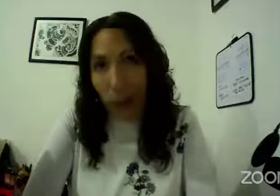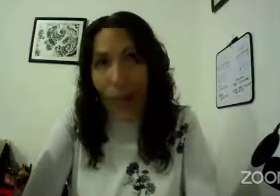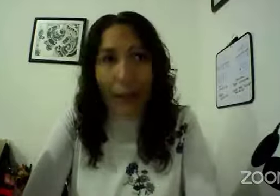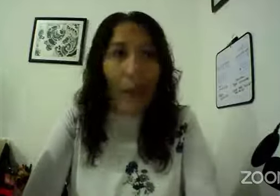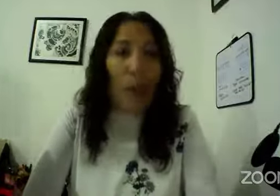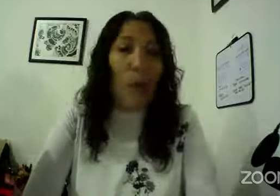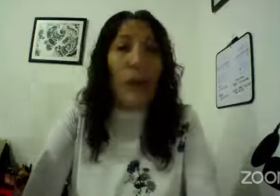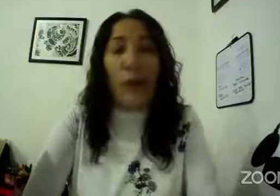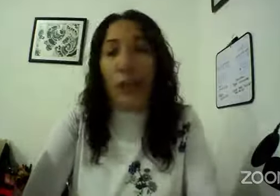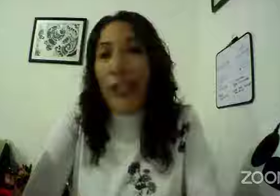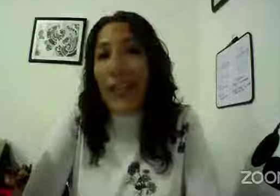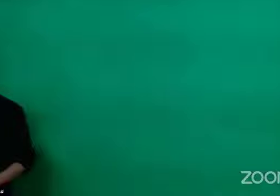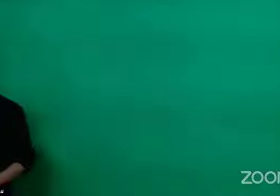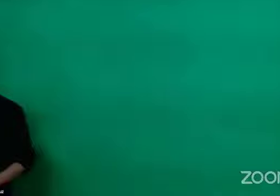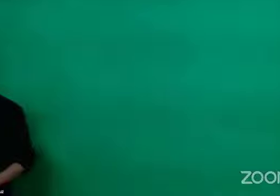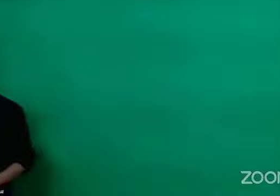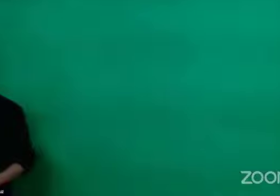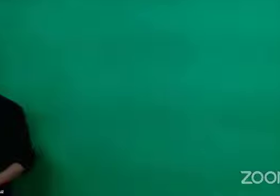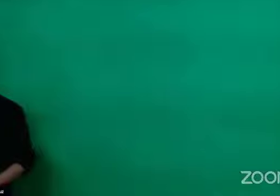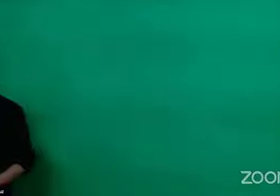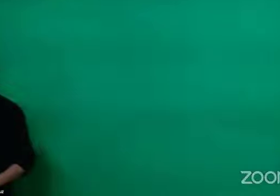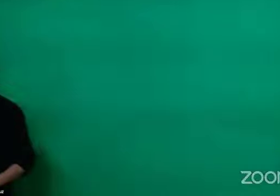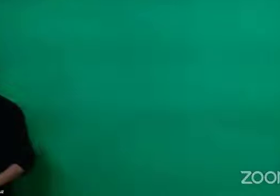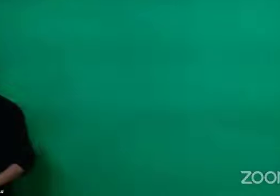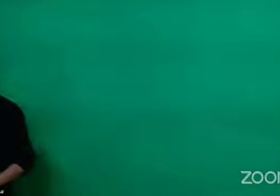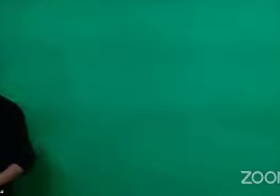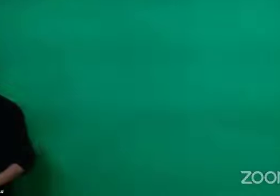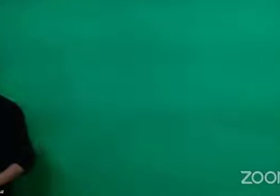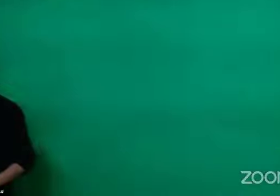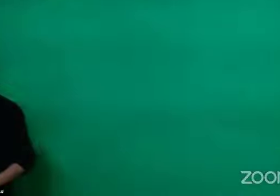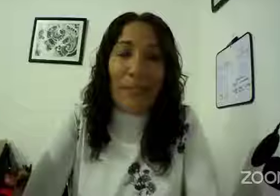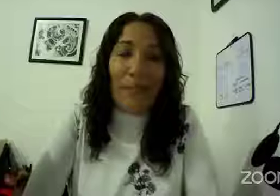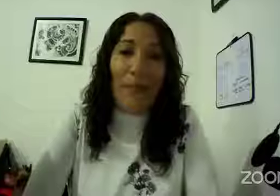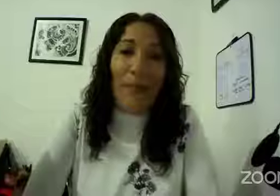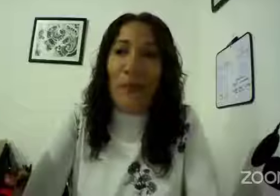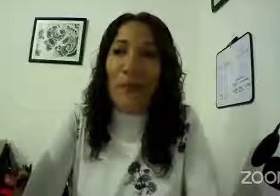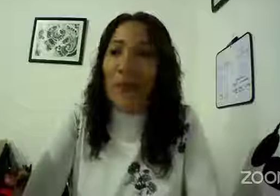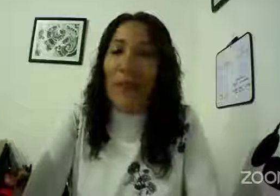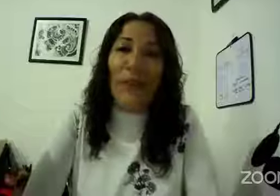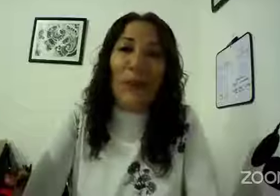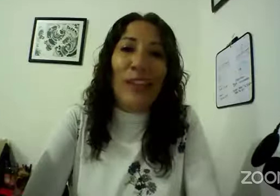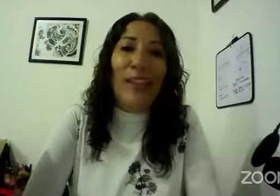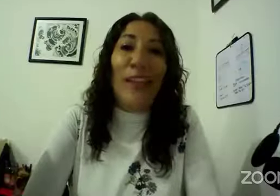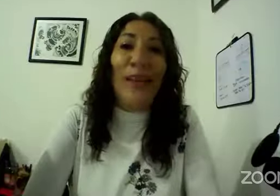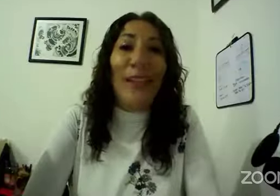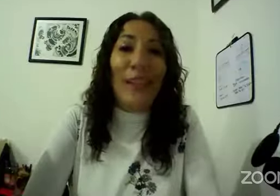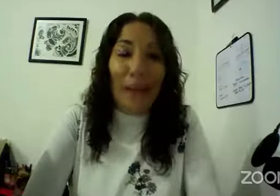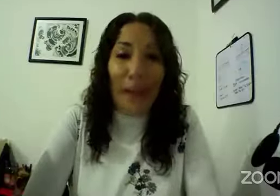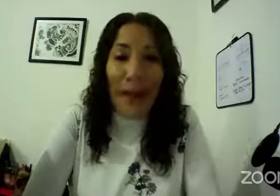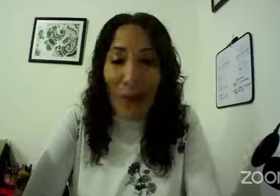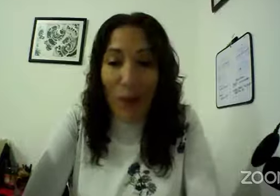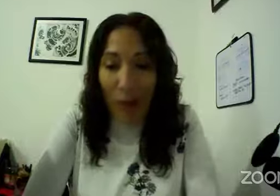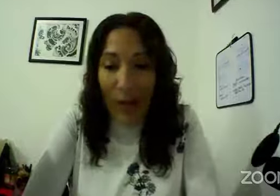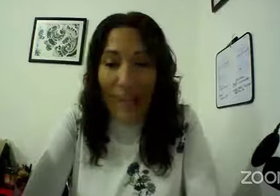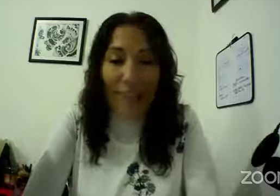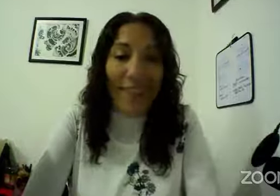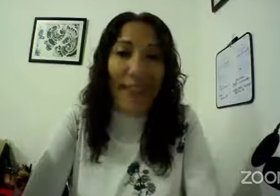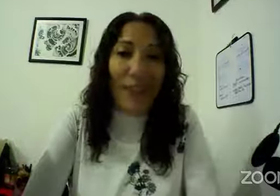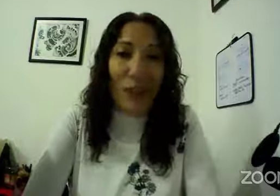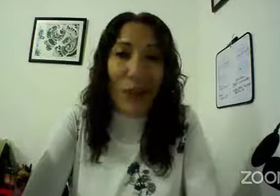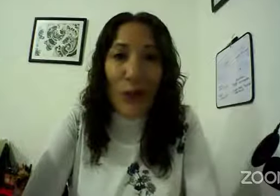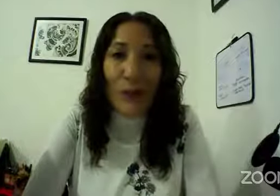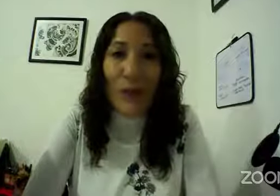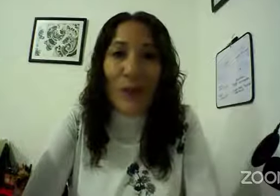vergüenza preguntar porque consideramos que las personas se van a ofender. Entonces ya nos está preparando Juan